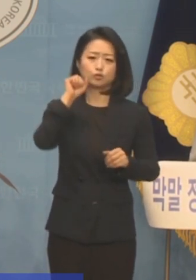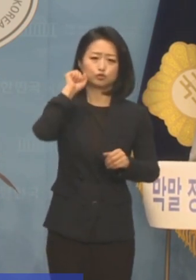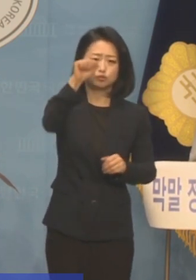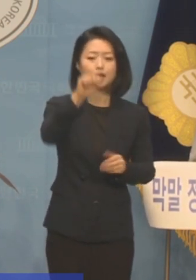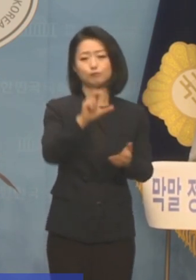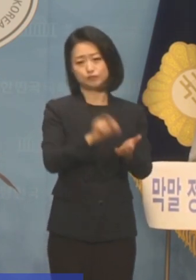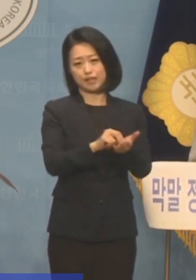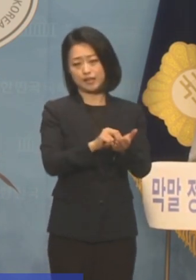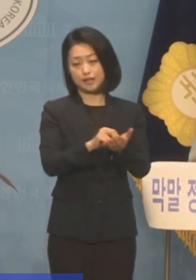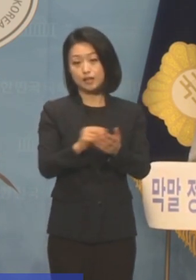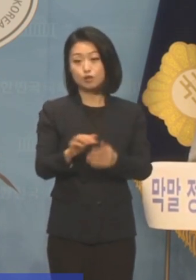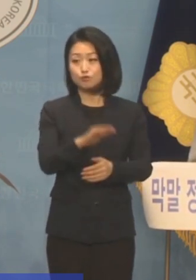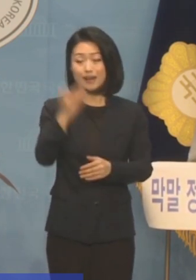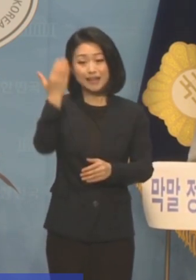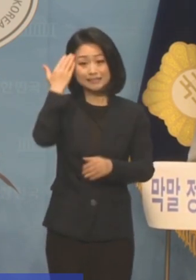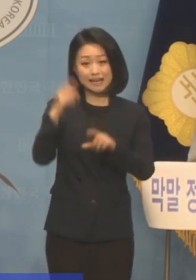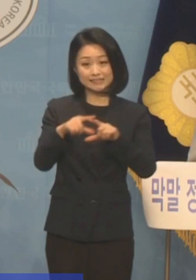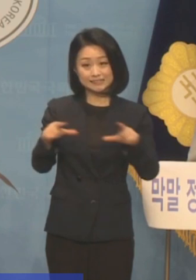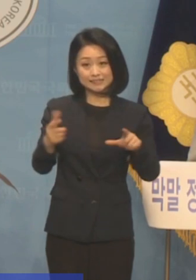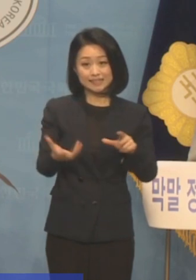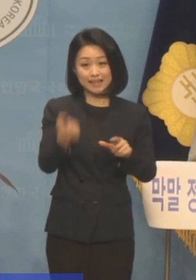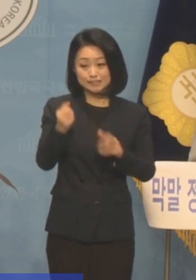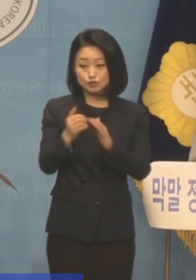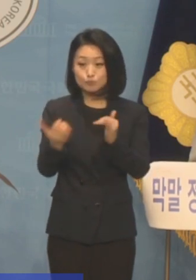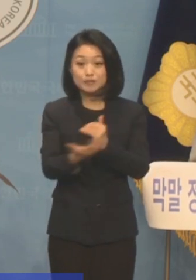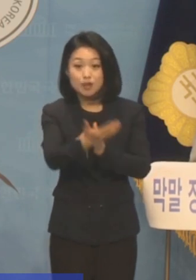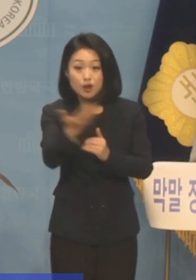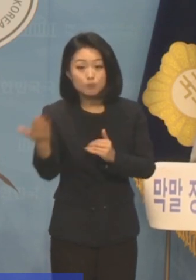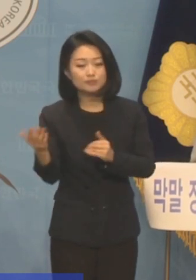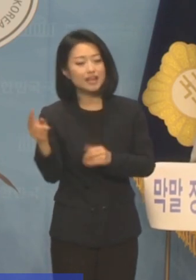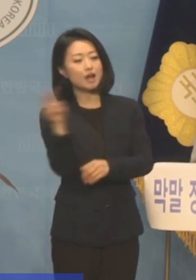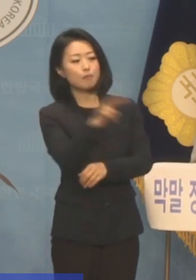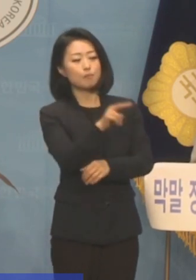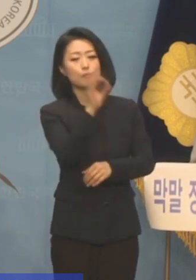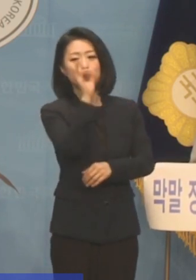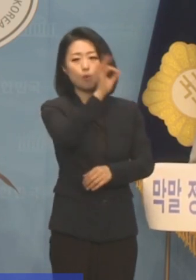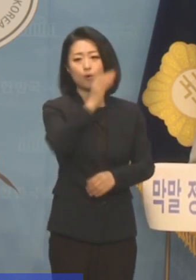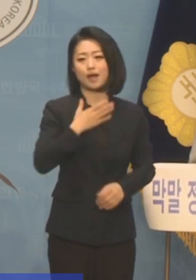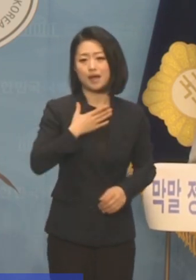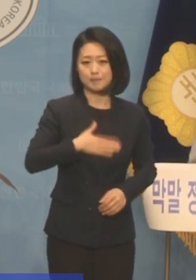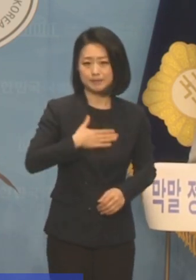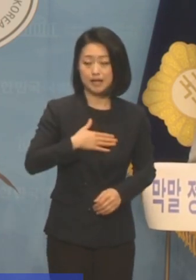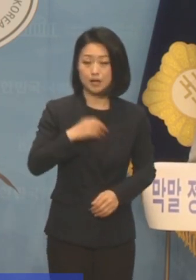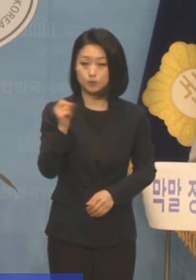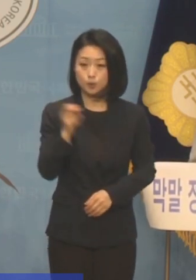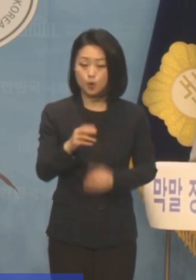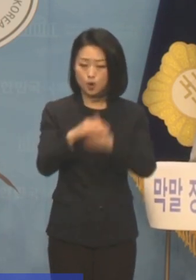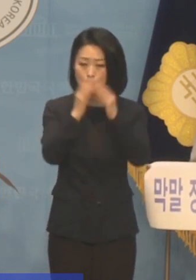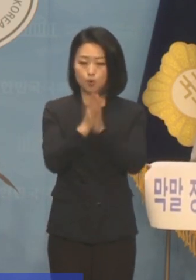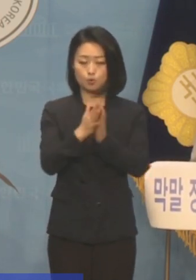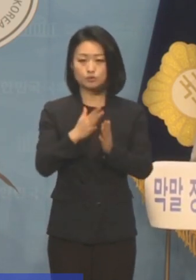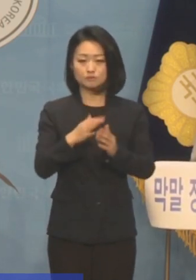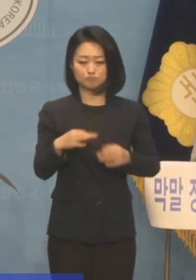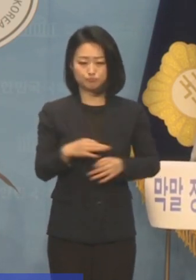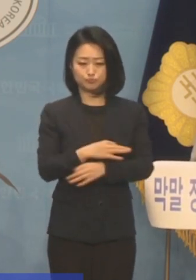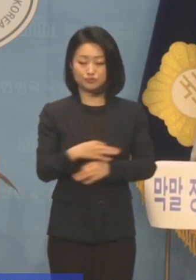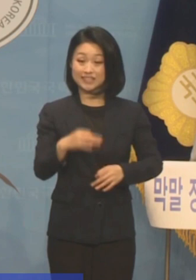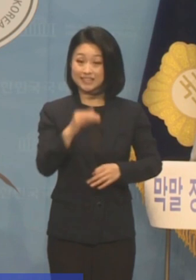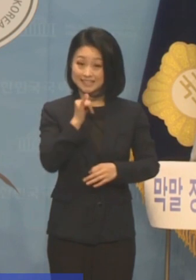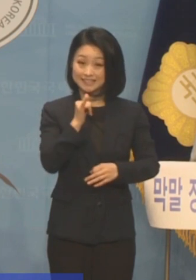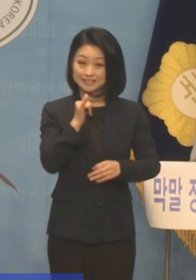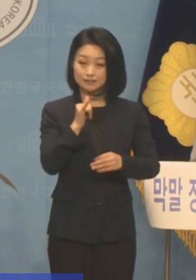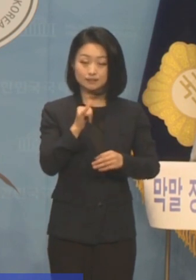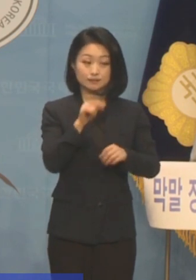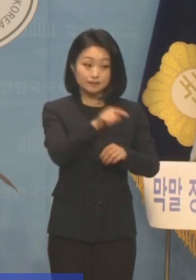합니다 우리의 상식 있는 국민들은 이것을 다 보고 있습니다 그리고 모든 부리를 자행했던 모든